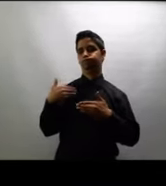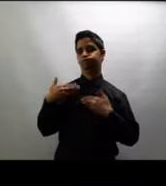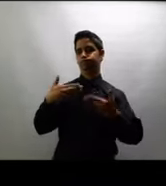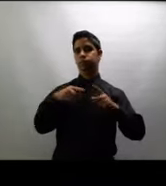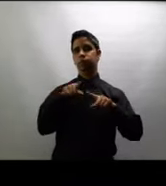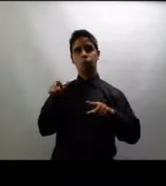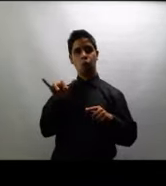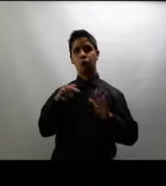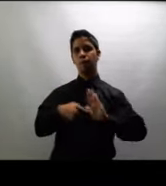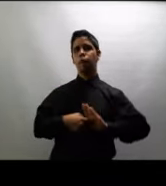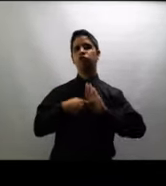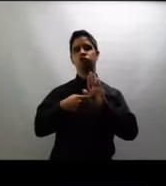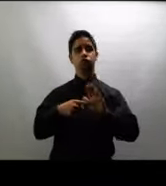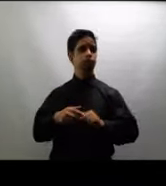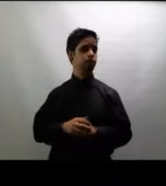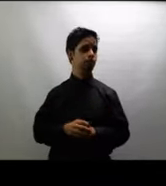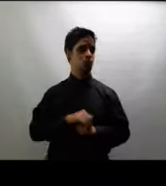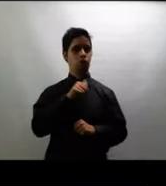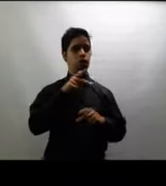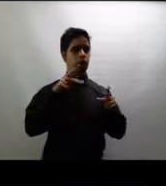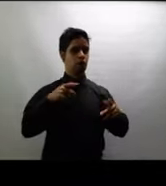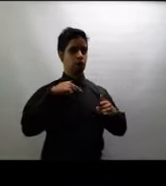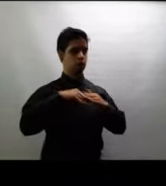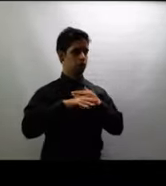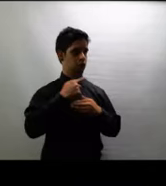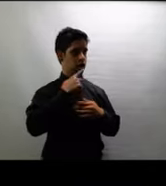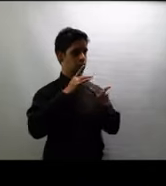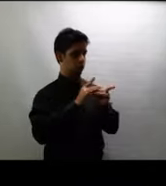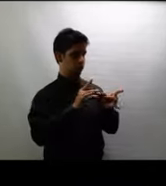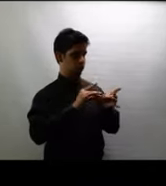entonces otra persona que entró, cuéntame.